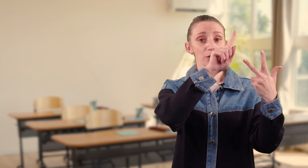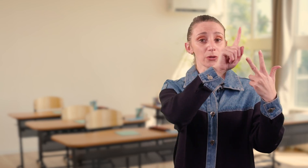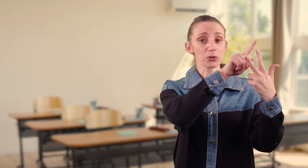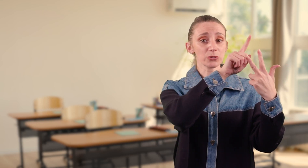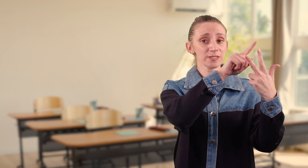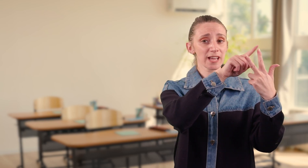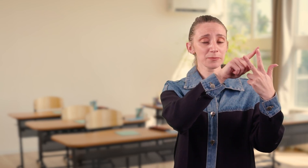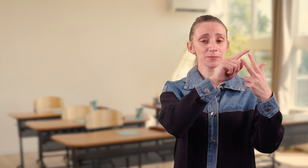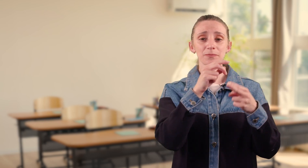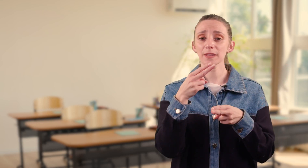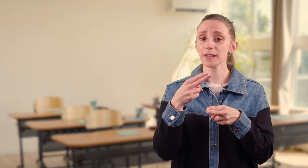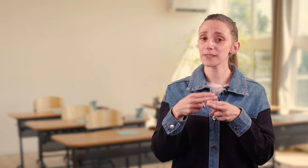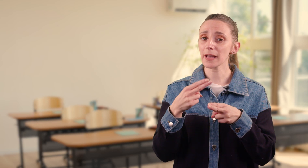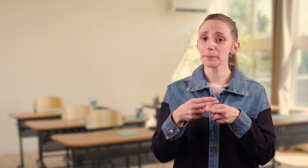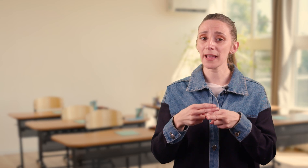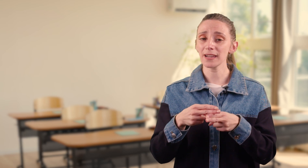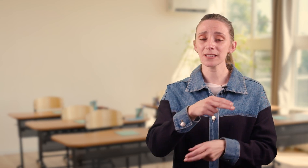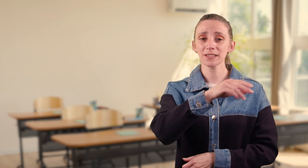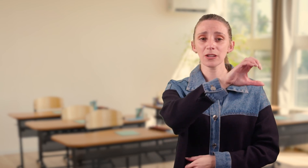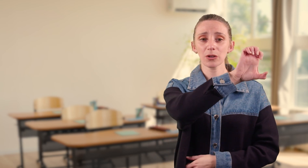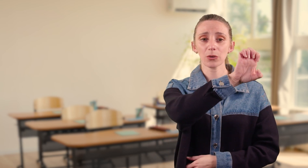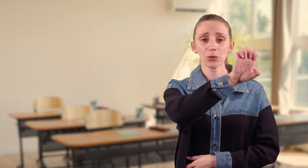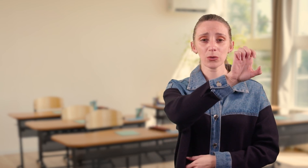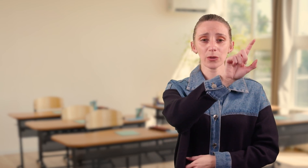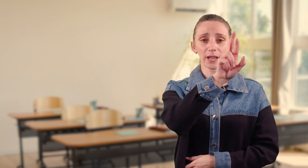Que le deuxième s'appelle